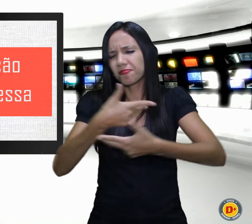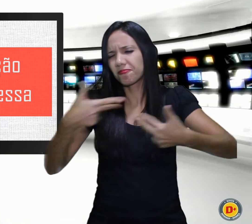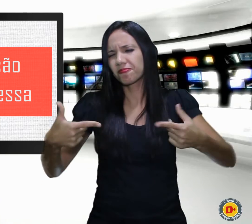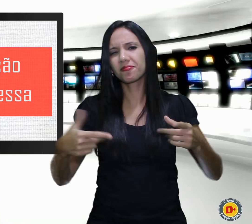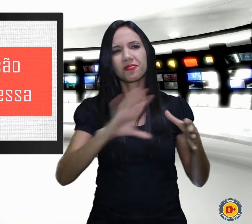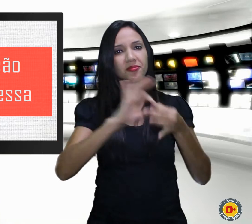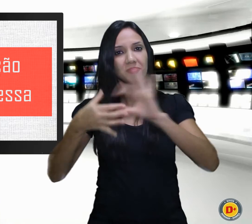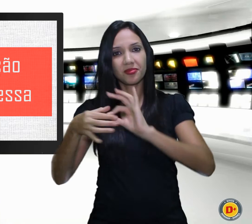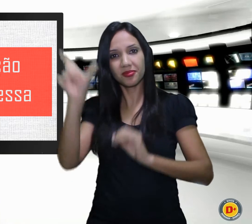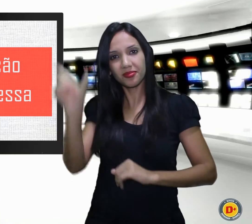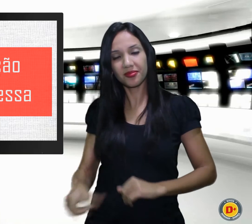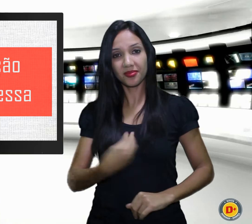vida social.